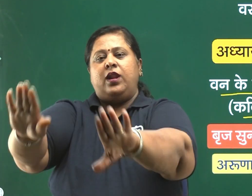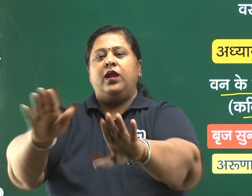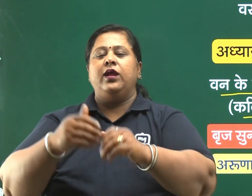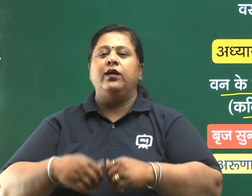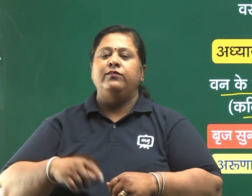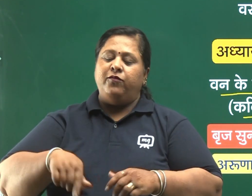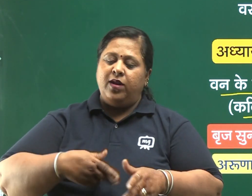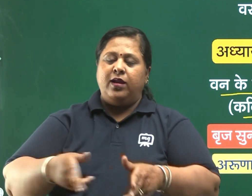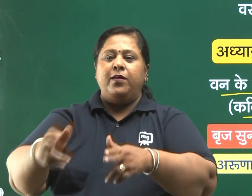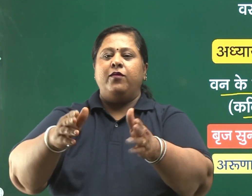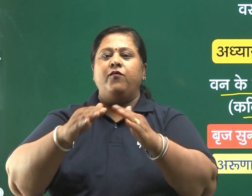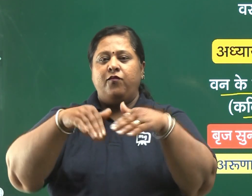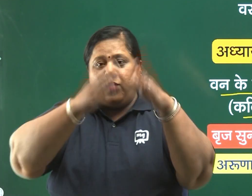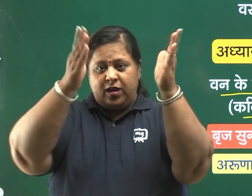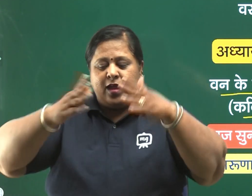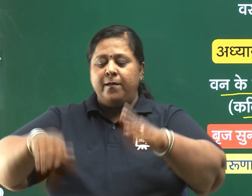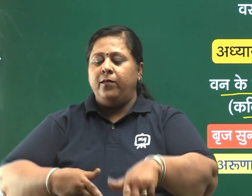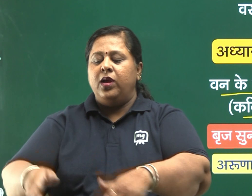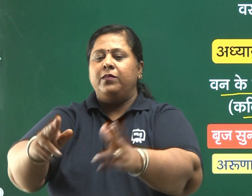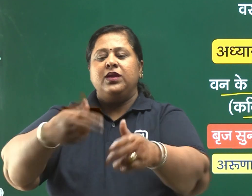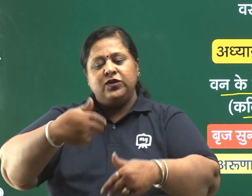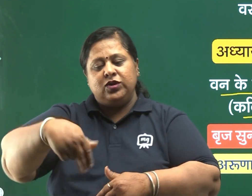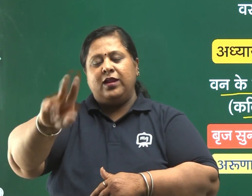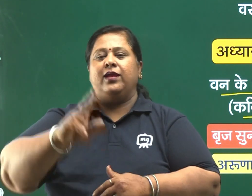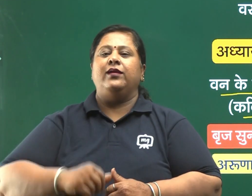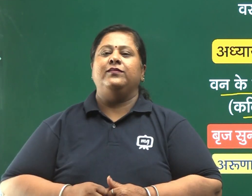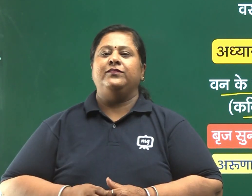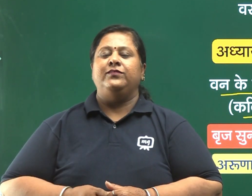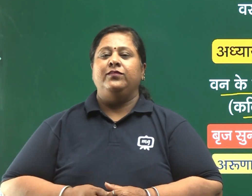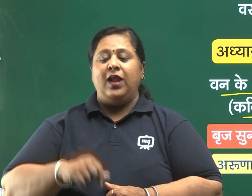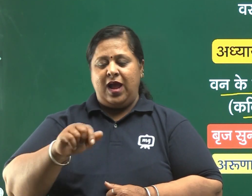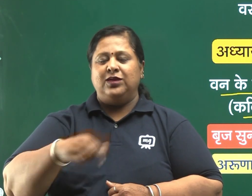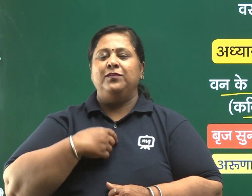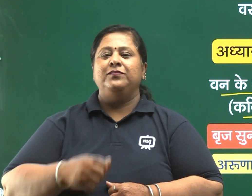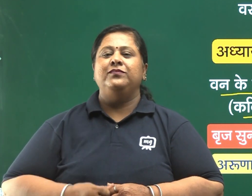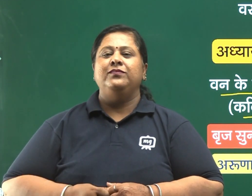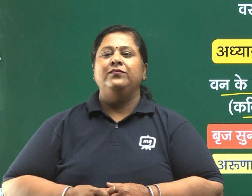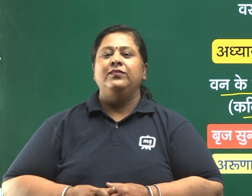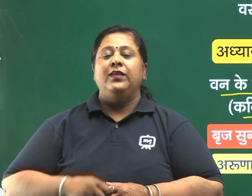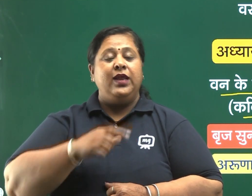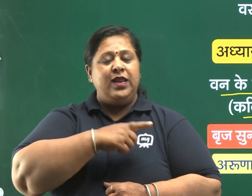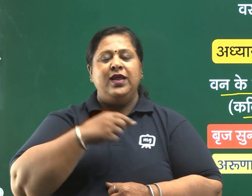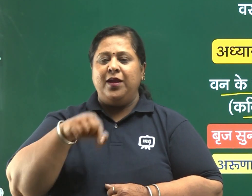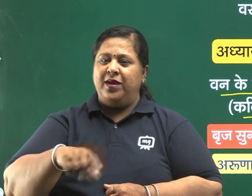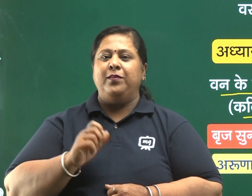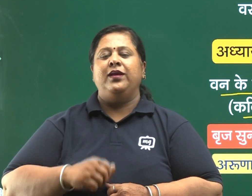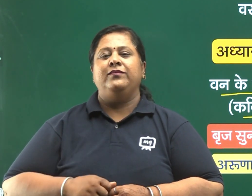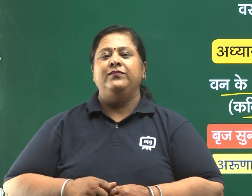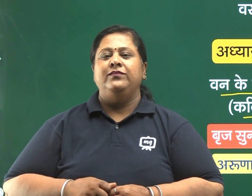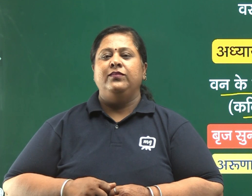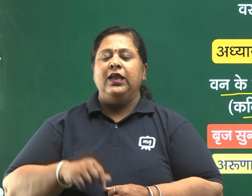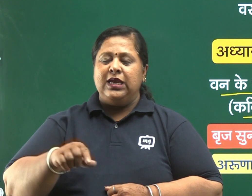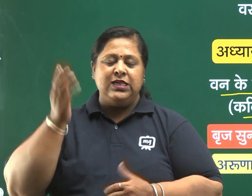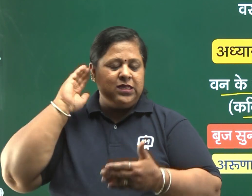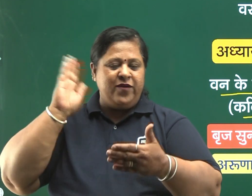वन के मार्ग में जा रहे हैं। तो आज हम इन्हीं के बारे में